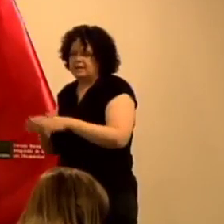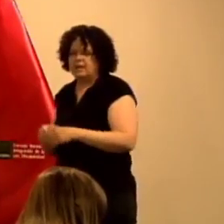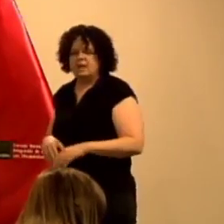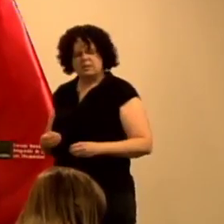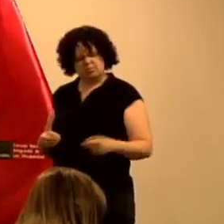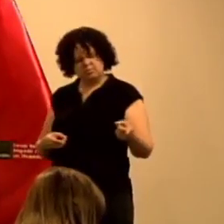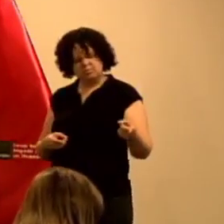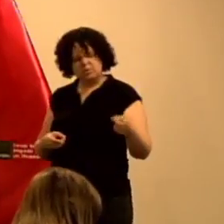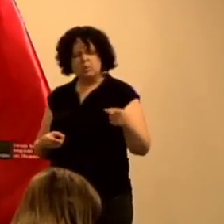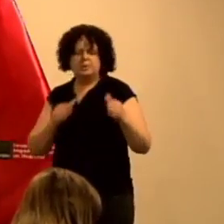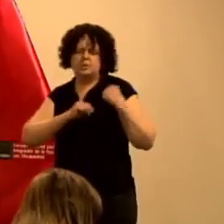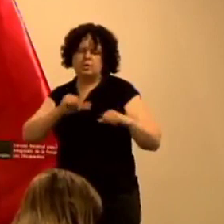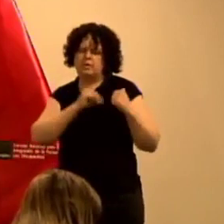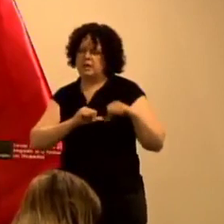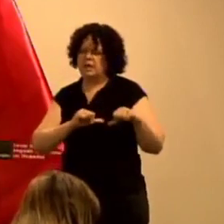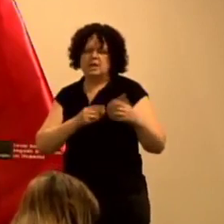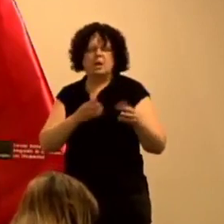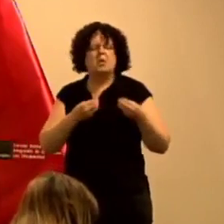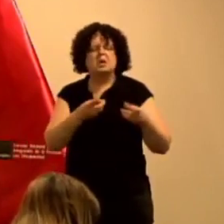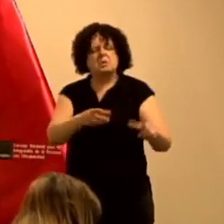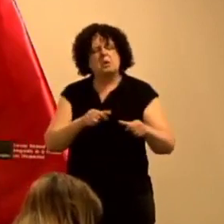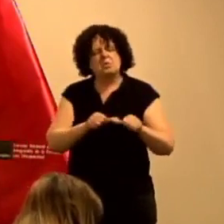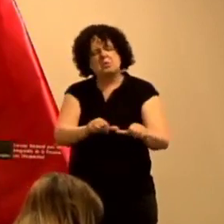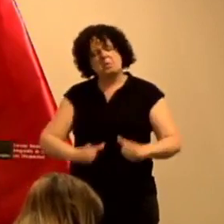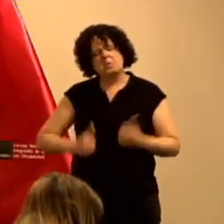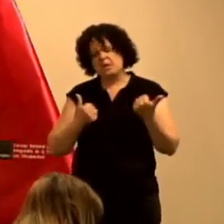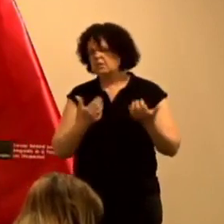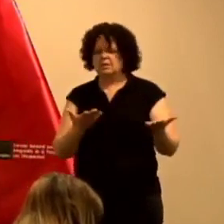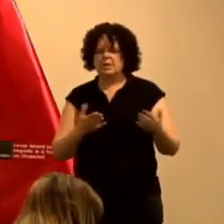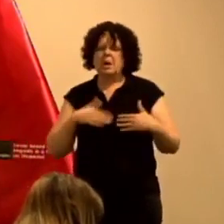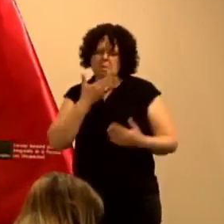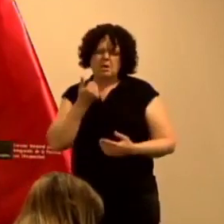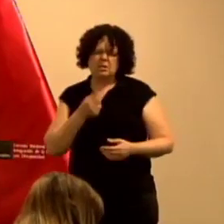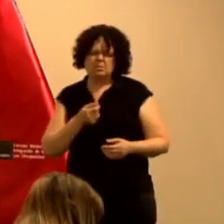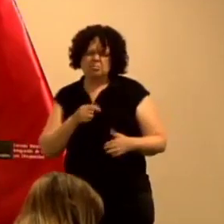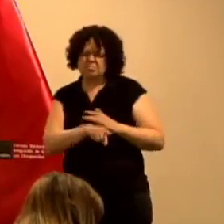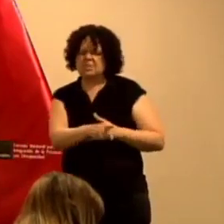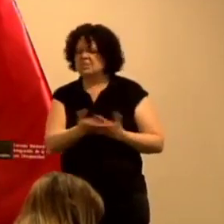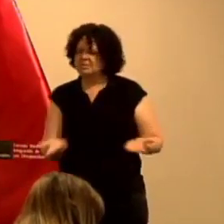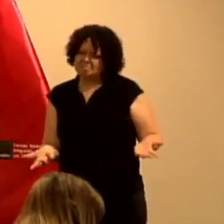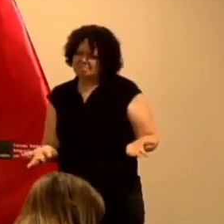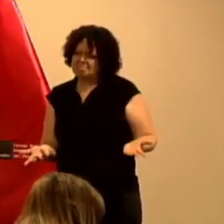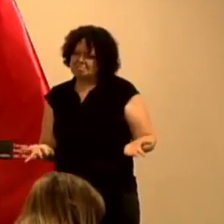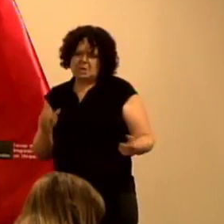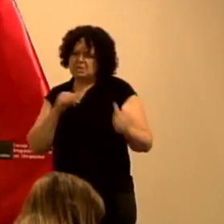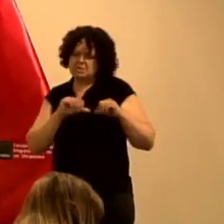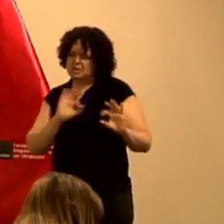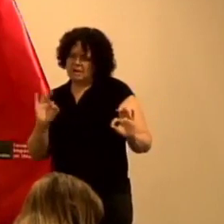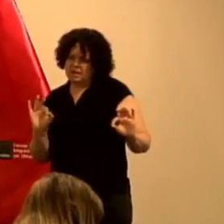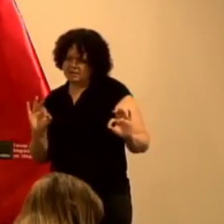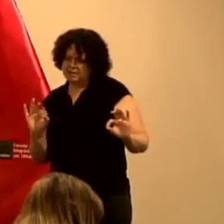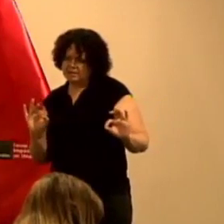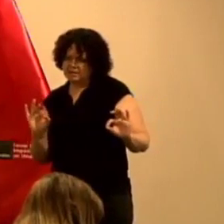vida si es que tú vas a sufrir? Te voy a hacer un favor. Su modelo eugenésico decía, te voy a eliminar, ¿no es cierto? Vas a sufrir en la vida. Mientras